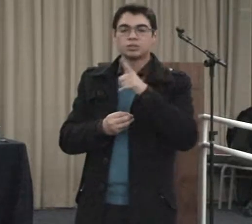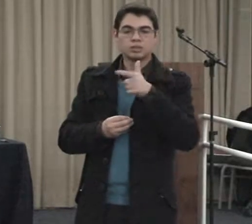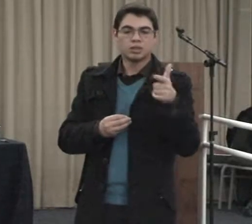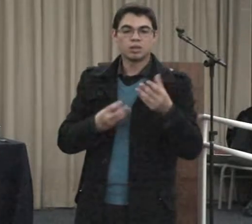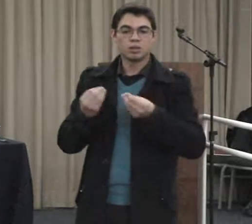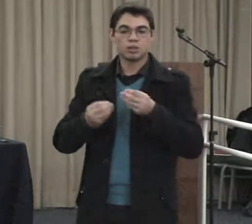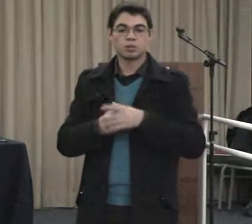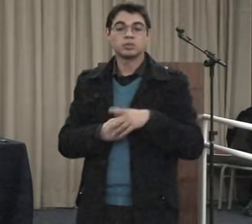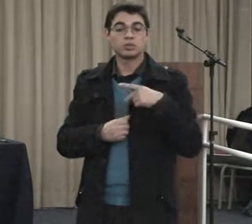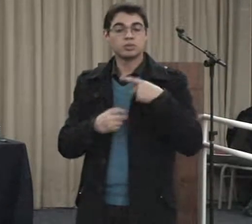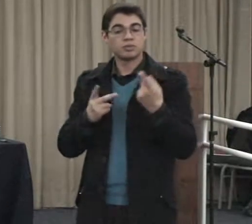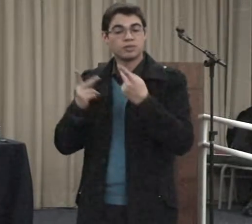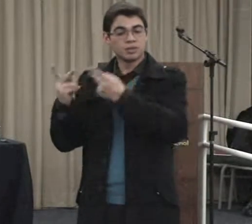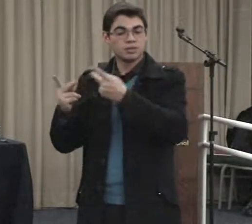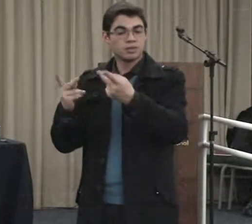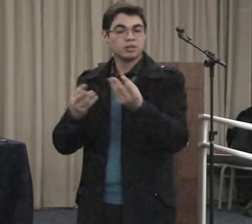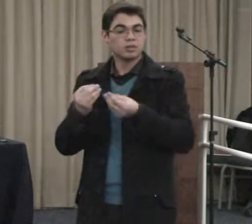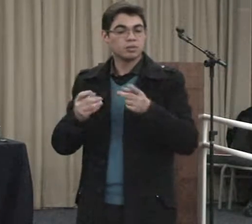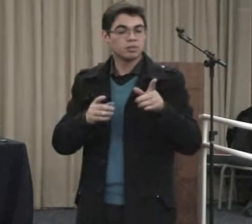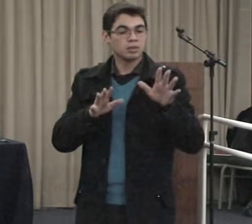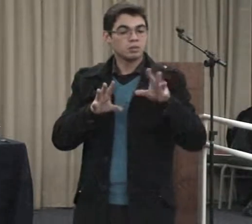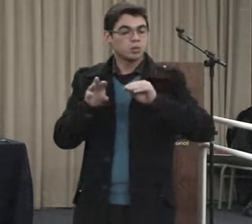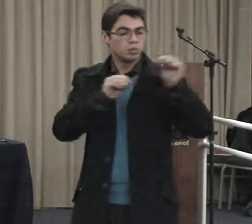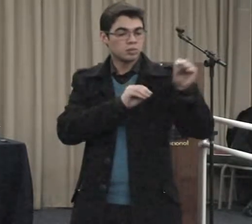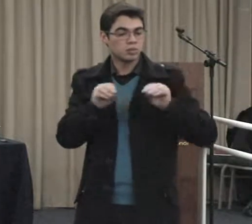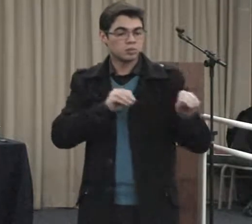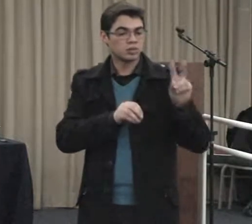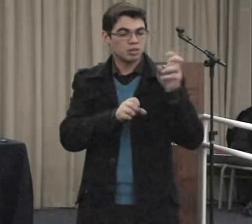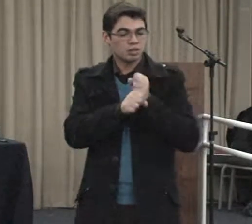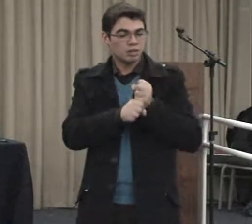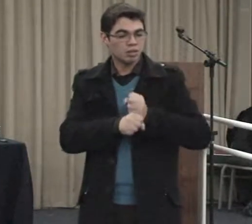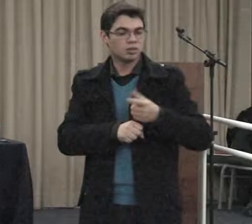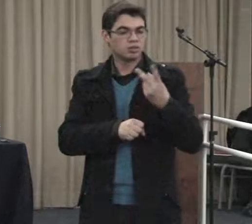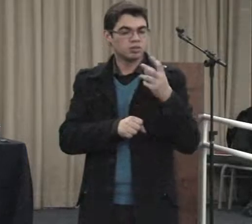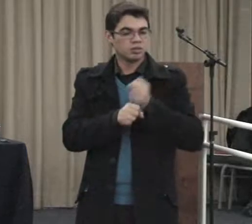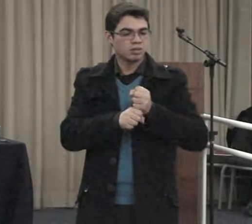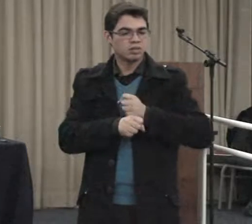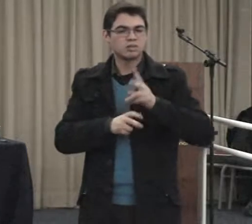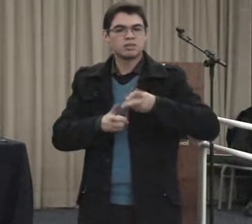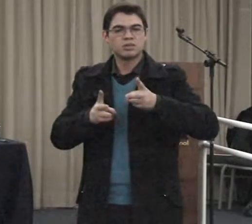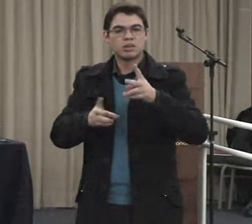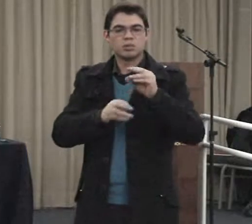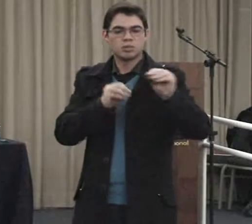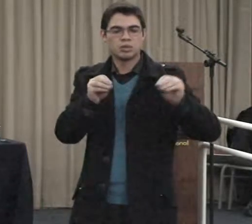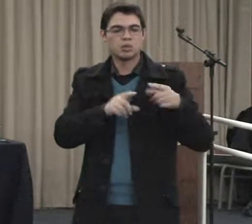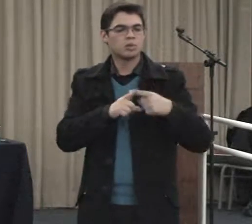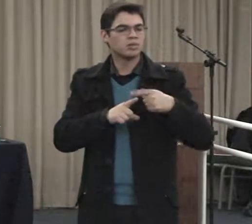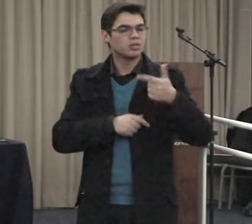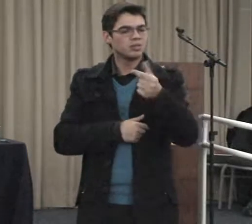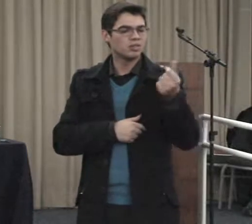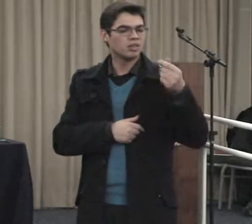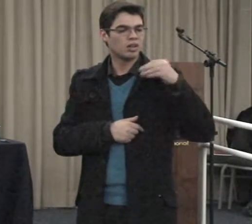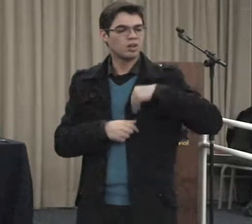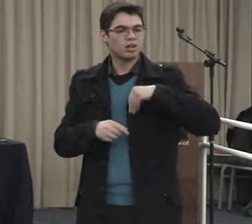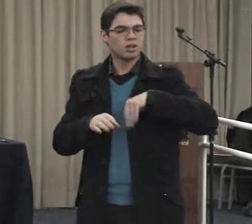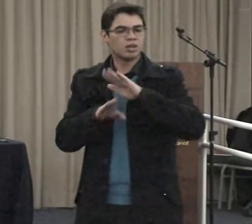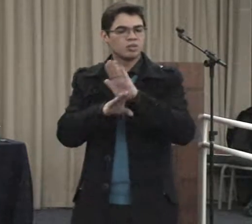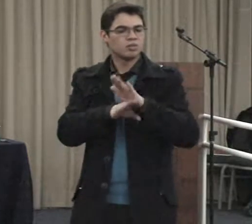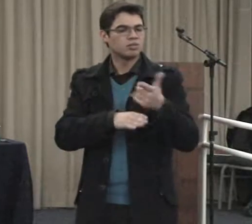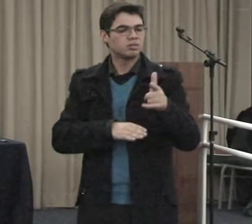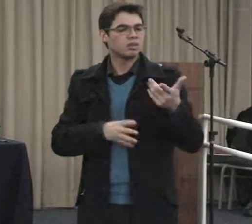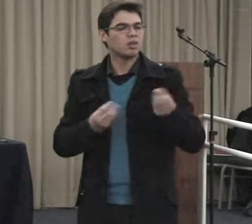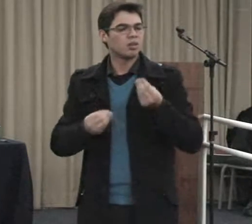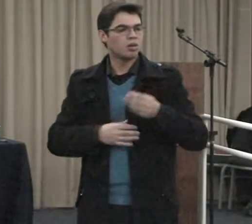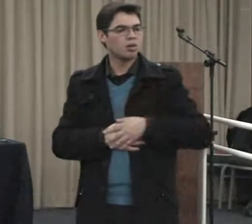eu, que temos que viajar com vocês e mudar suas coisas a cada 5 anos, a cada 2 anos, todo ano, porque vocês não têm dinheiro para ficar um distante? É o que Russell vive